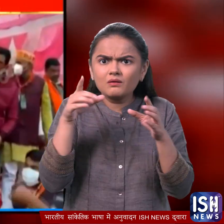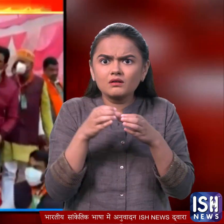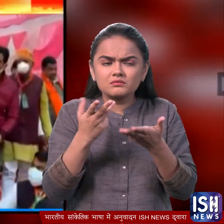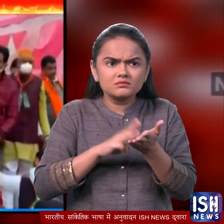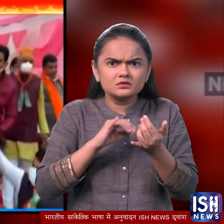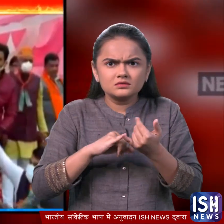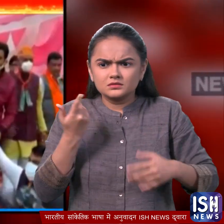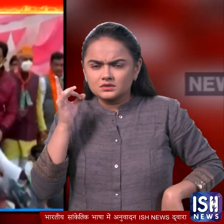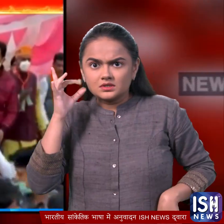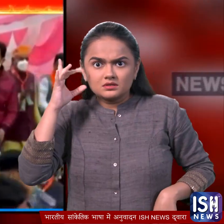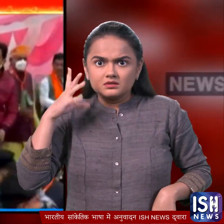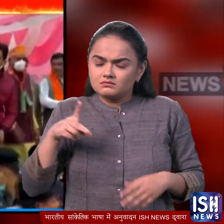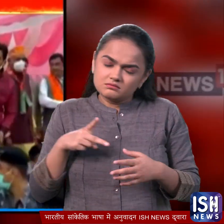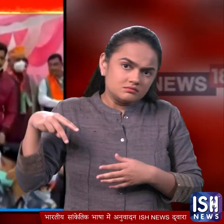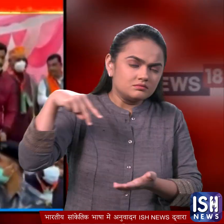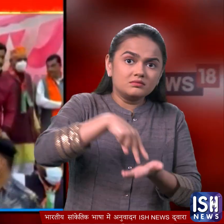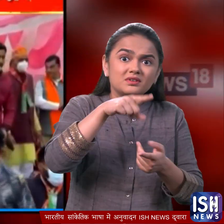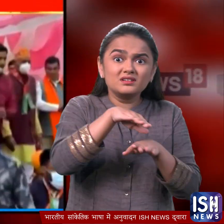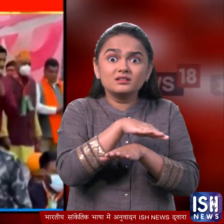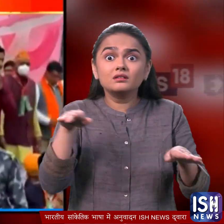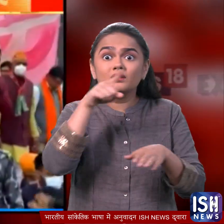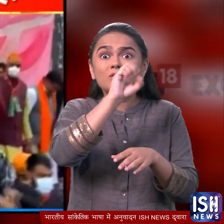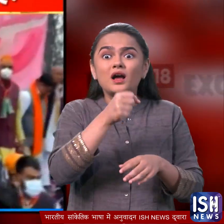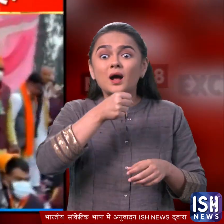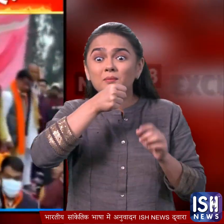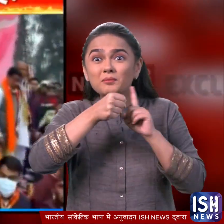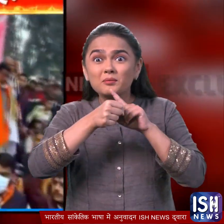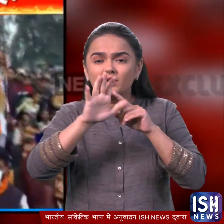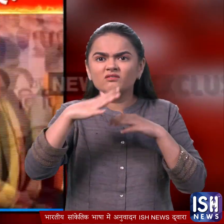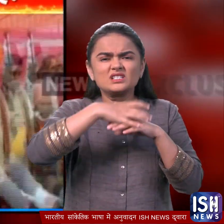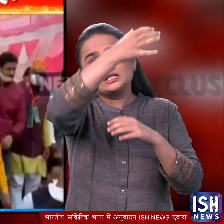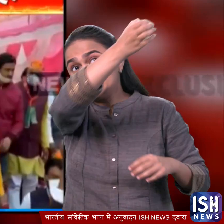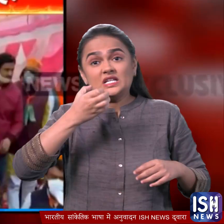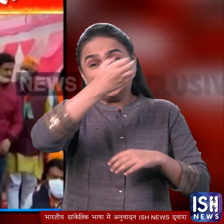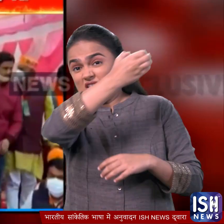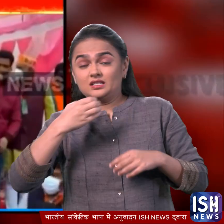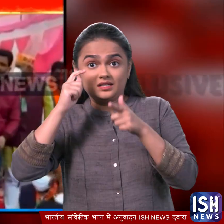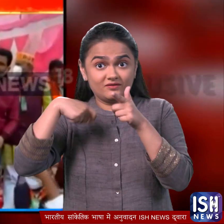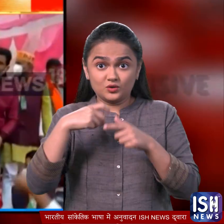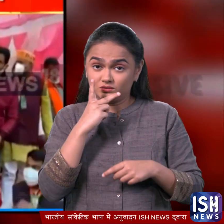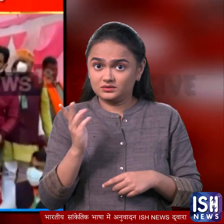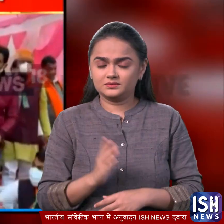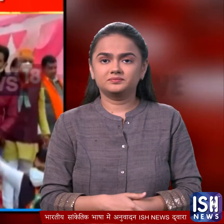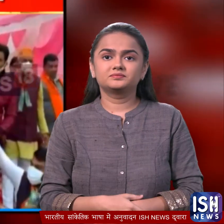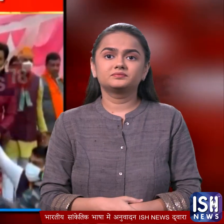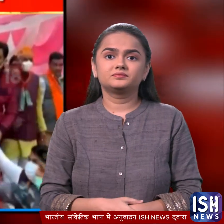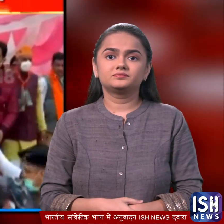से रहा नहीं गया। वो आगे बढ़े और मंच पर मौजूद शख्स के हाथ से माइक छीनने लगे।